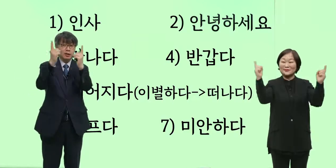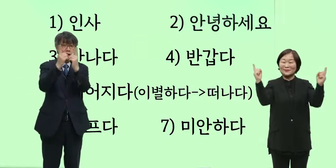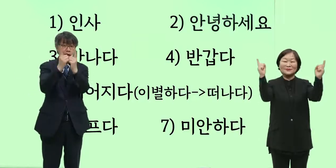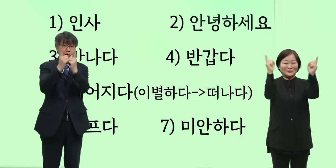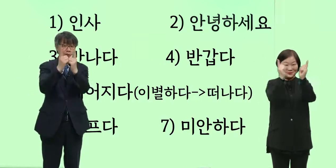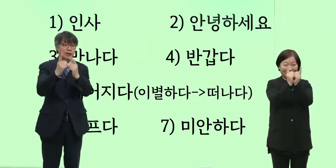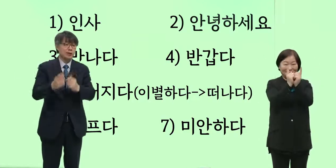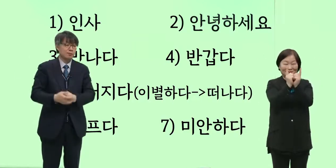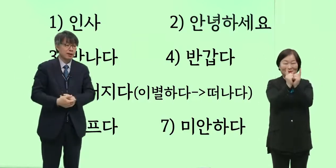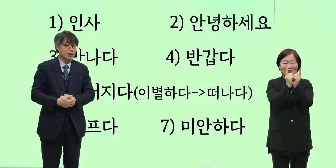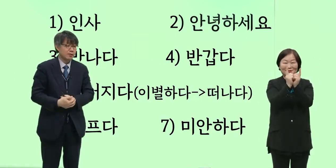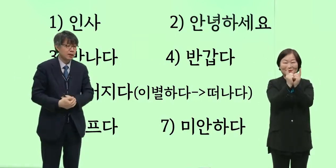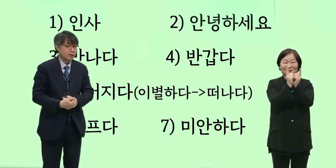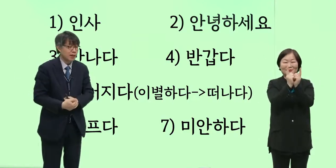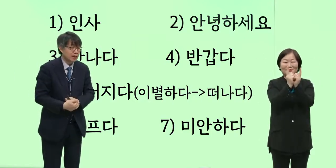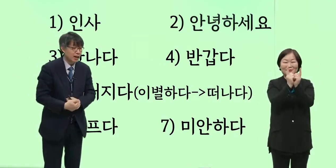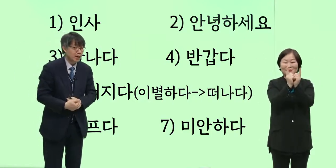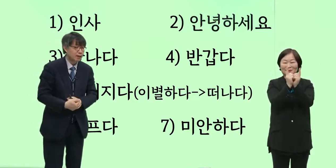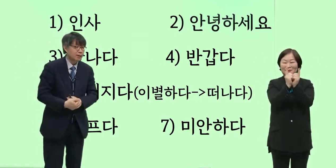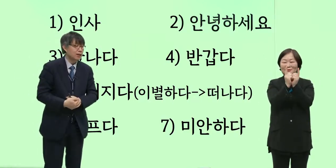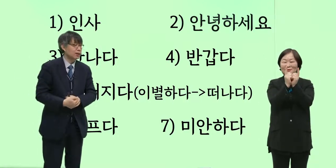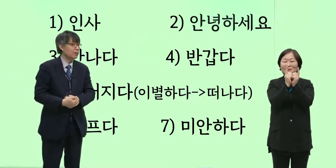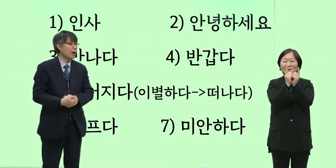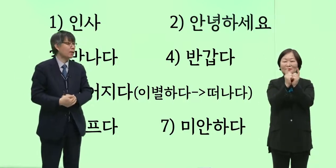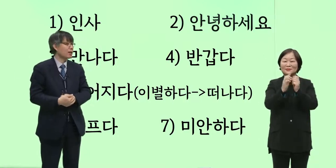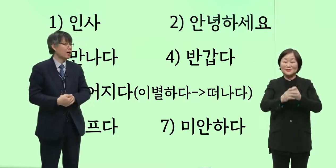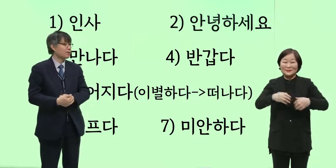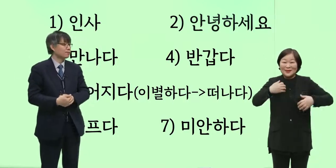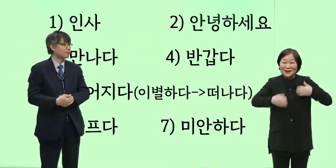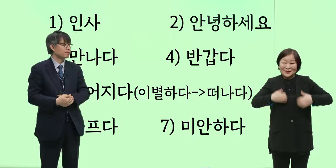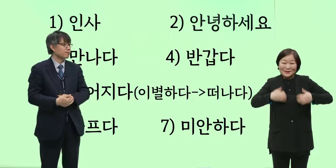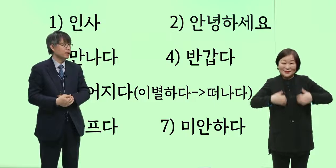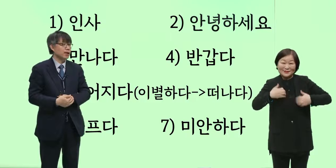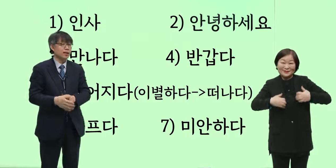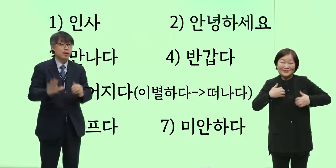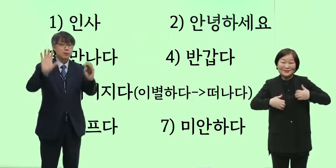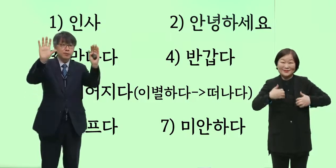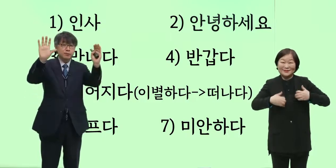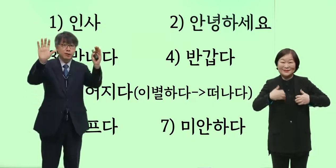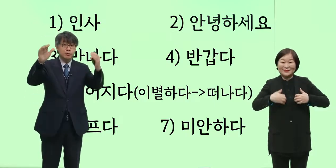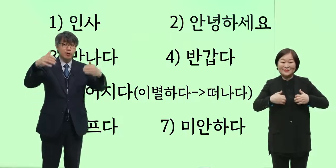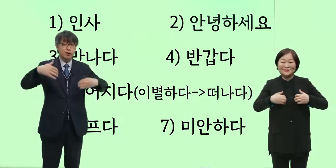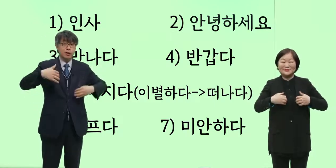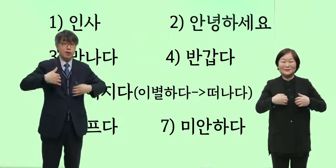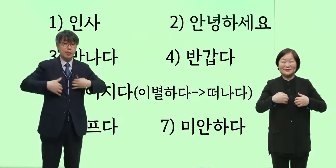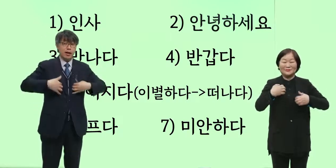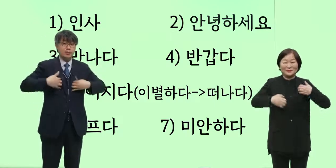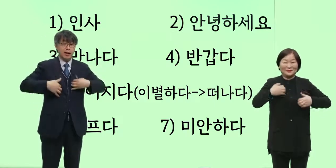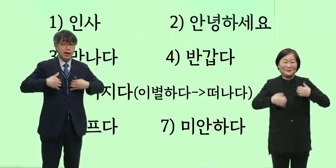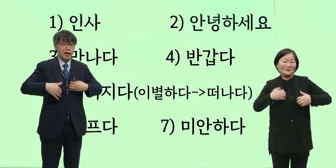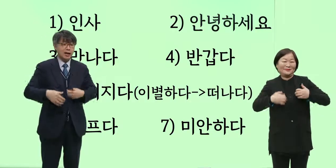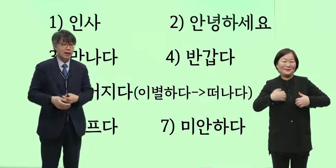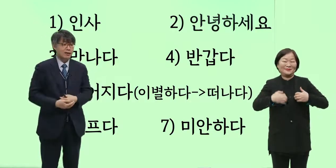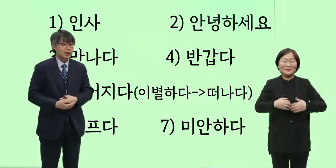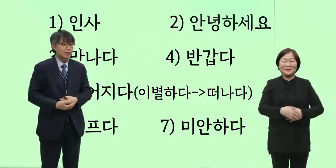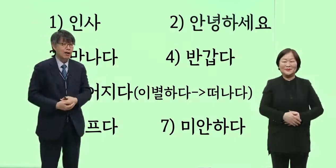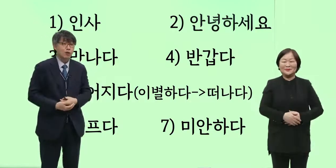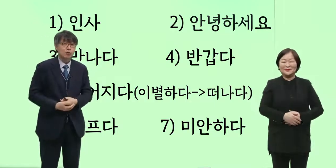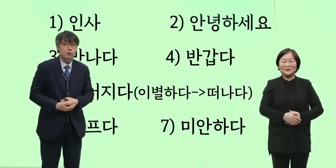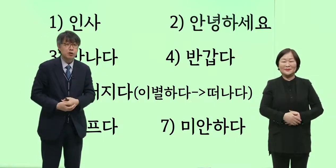가까이 와서 만나는 겁니다. 만나다. 그 다음에 반갑다. 자, 이게 비읍이죠. 반갑다. 자, 얼굴